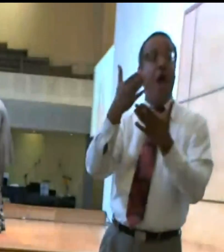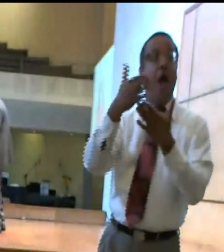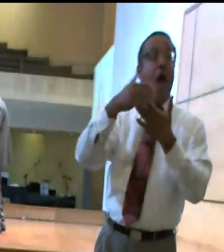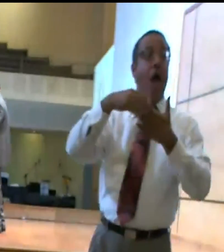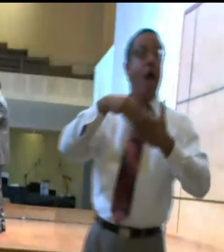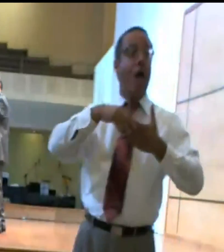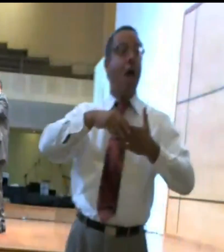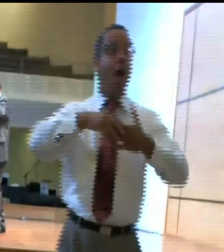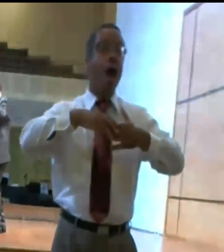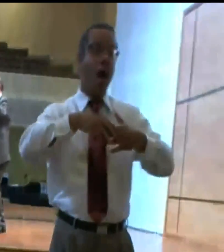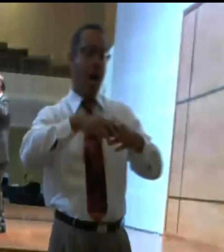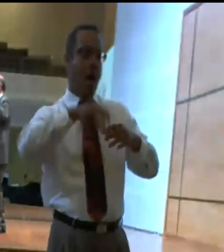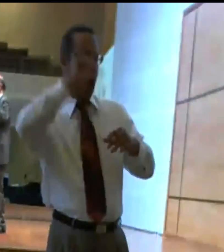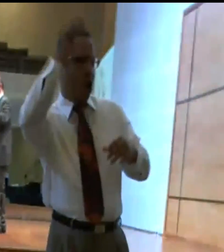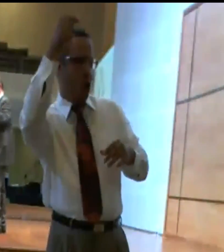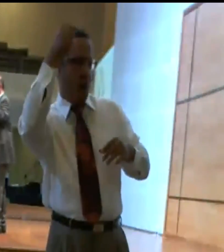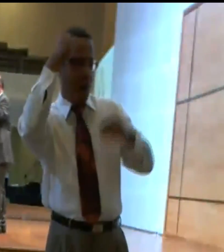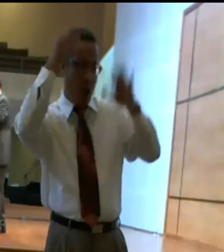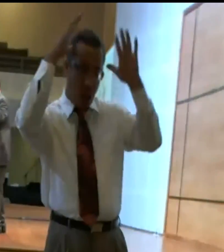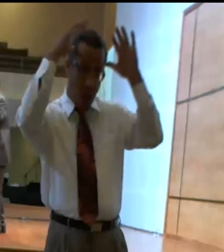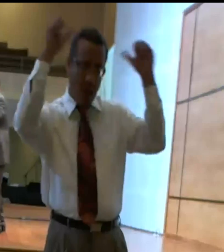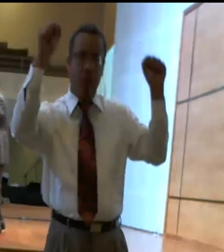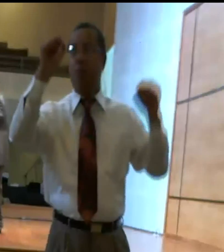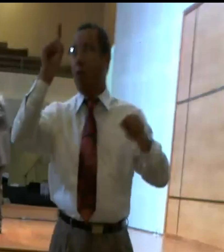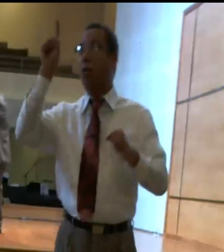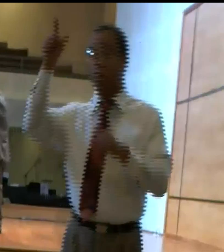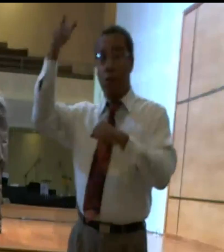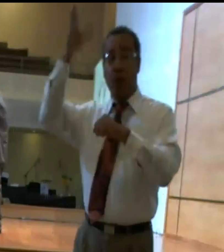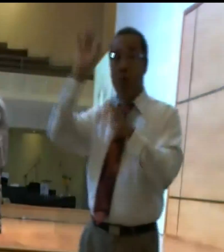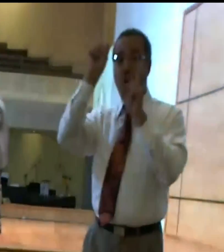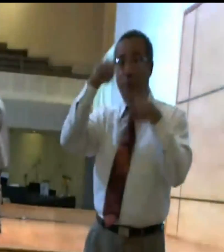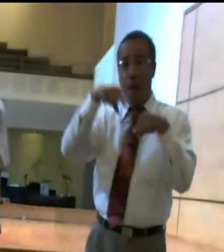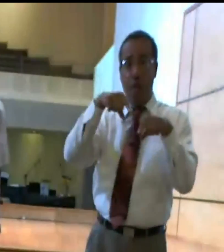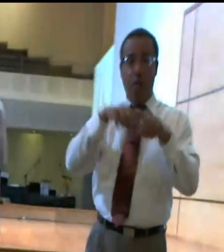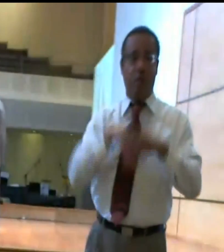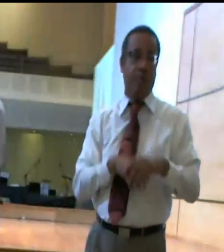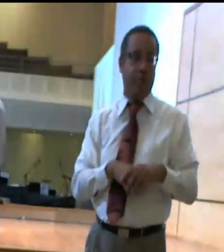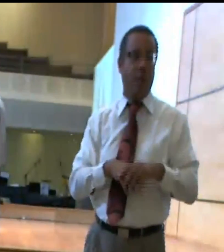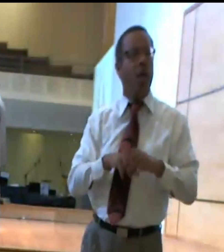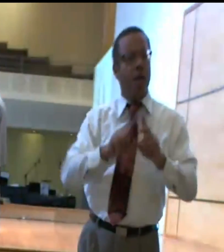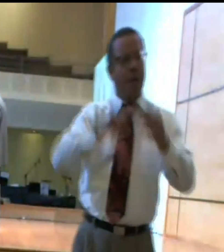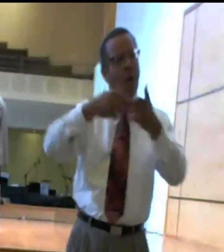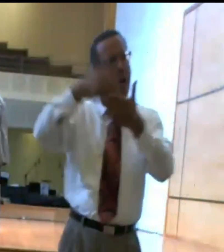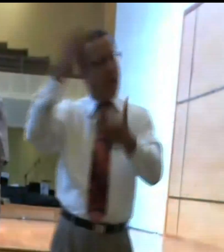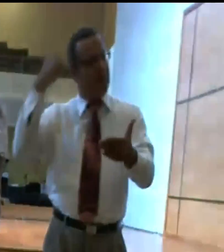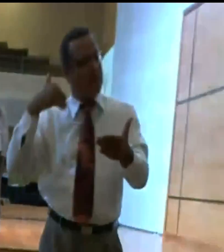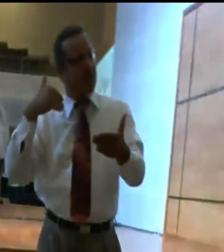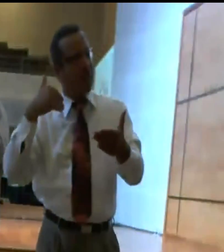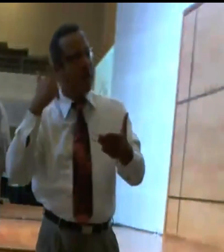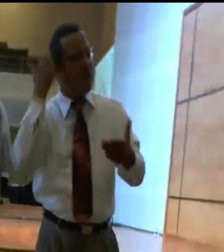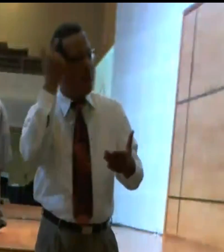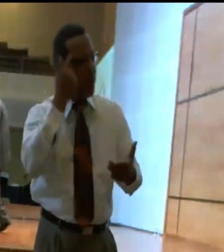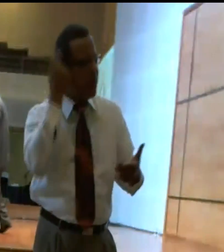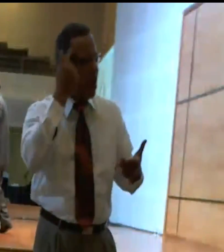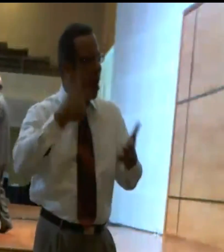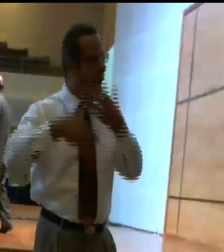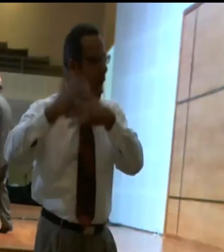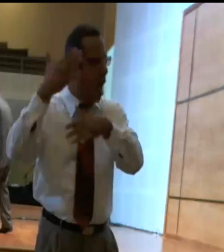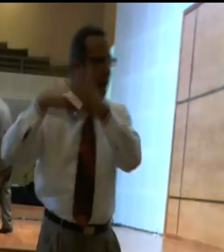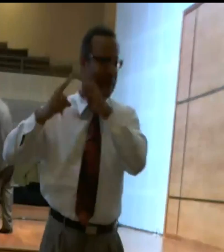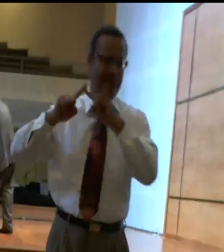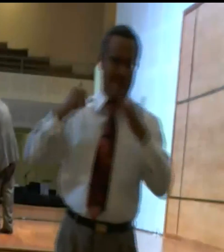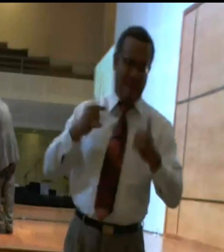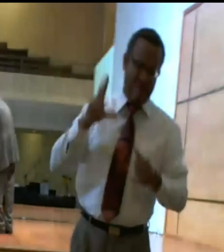aunque nosotros no somos una nación teocrática y nuestros presidentes no descienden de David, como era el caso de Israel en los días de Salomón.